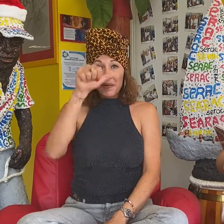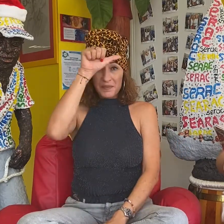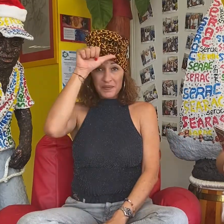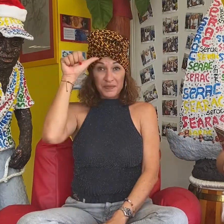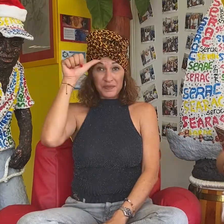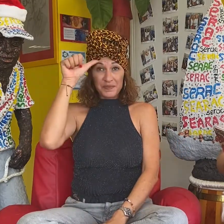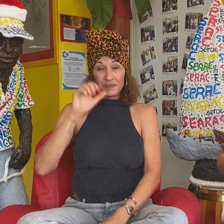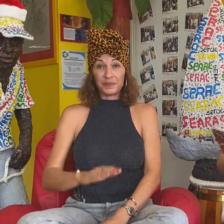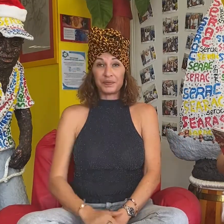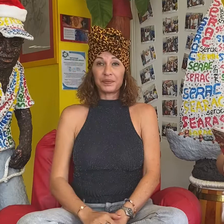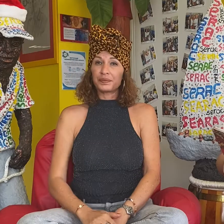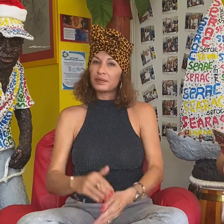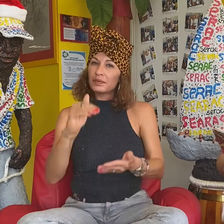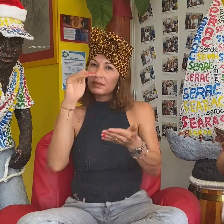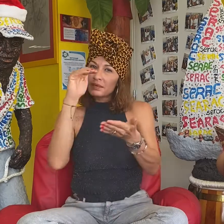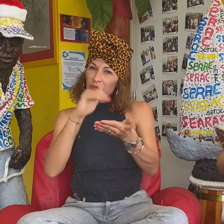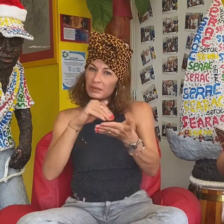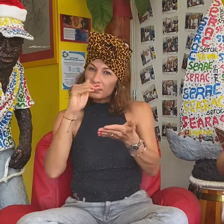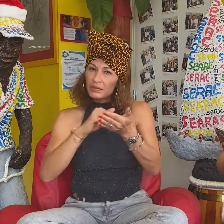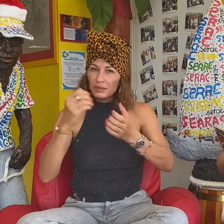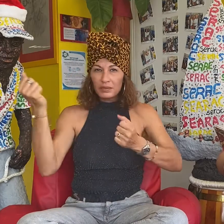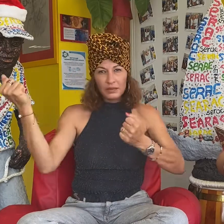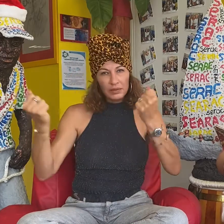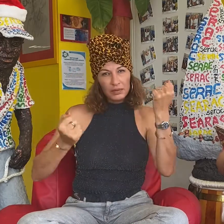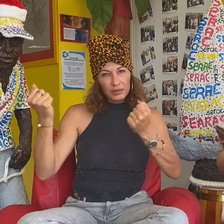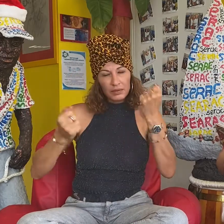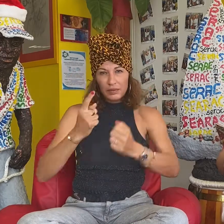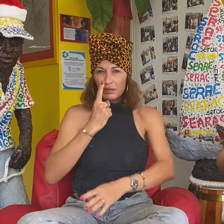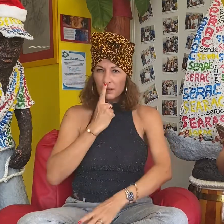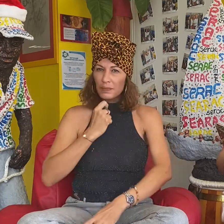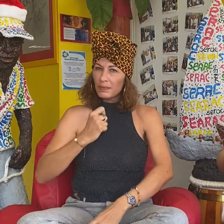Nino veut encore une voiture rouge.